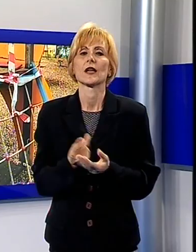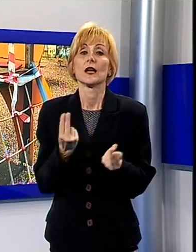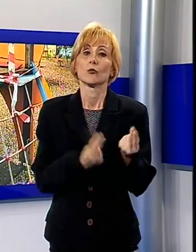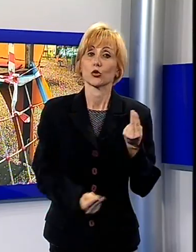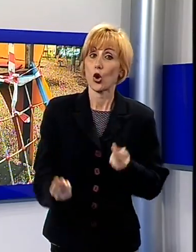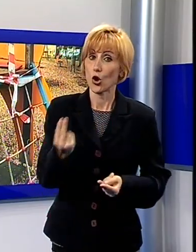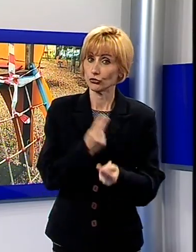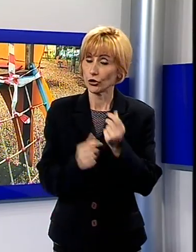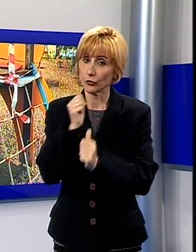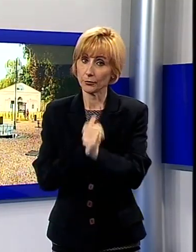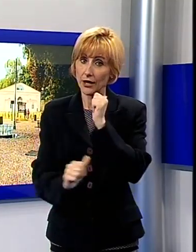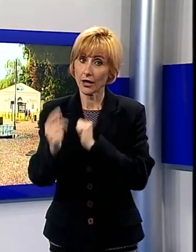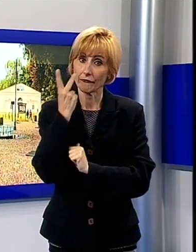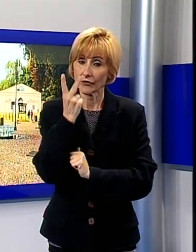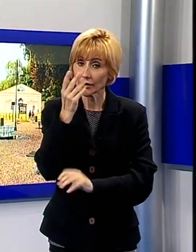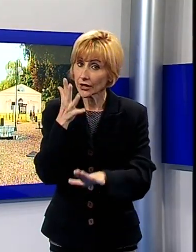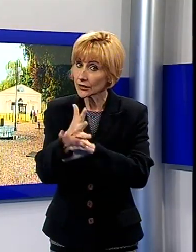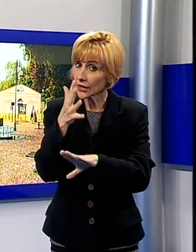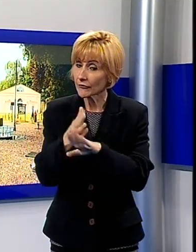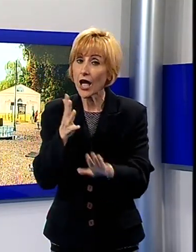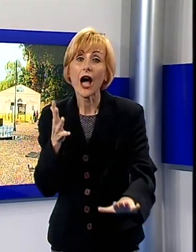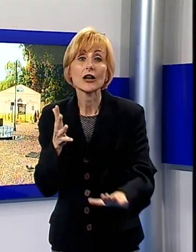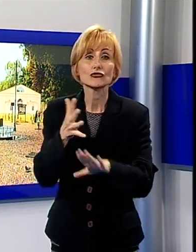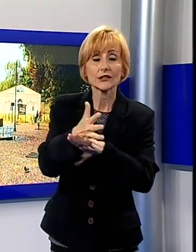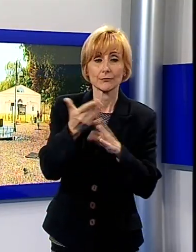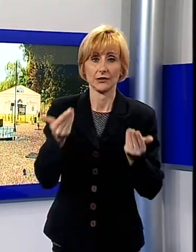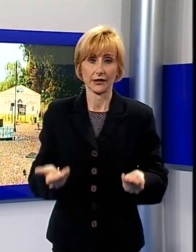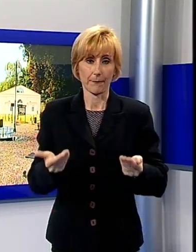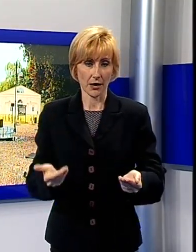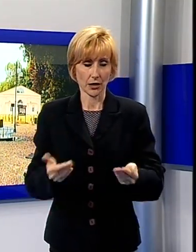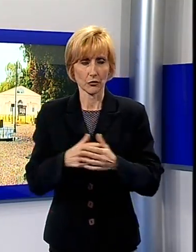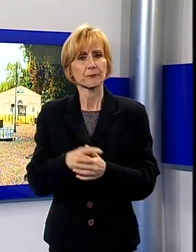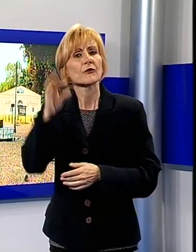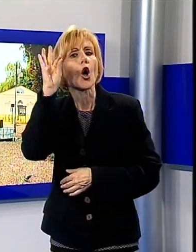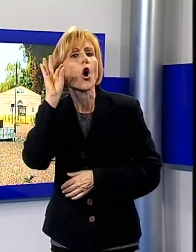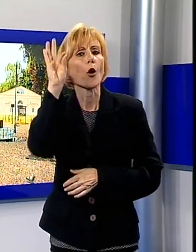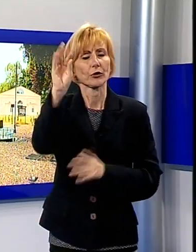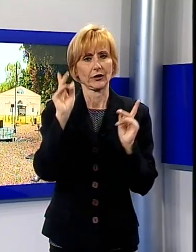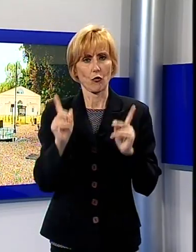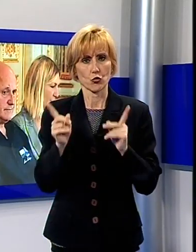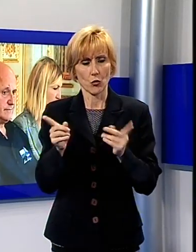prevede anche interventi per migliorare l'accessibilità al parco. L'obiettivo è raccogliere inizialmente